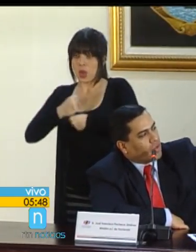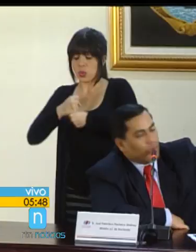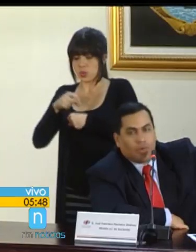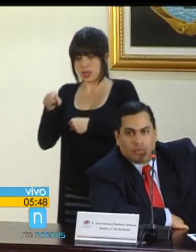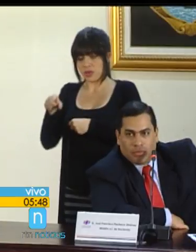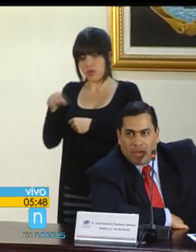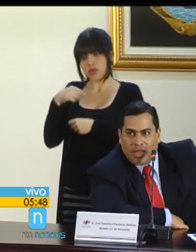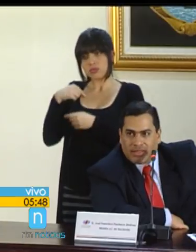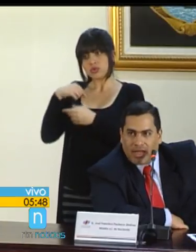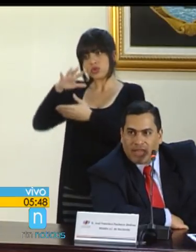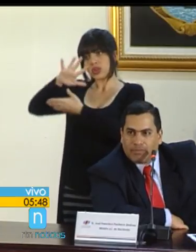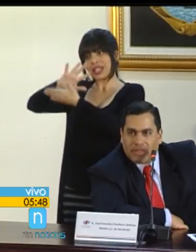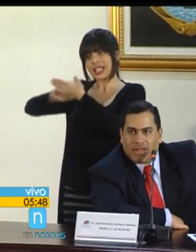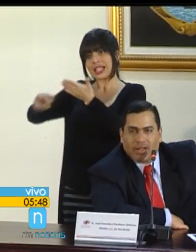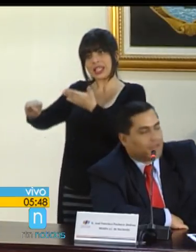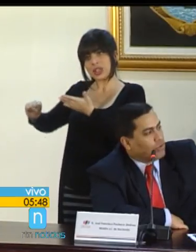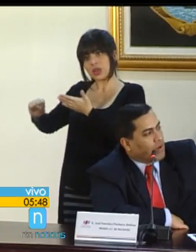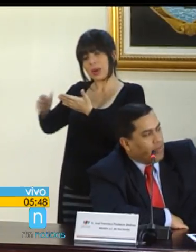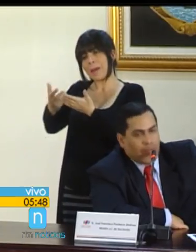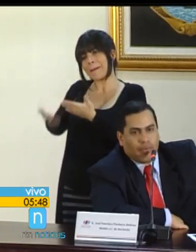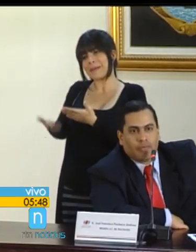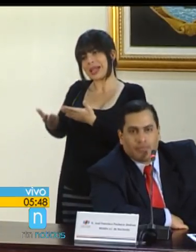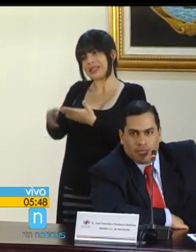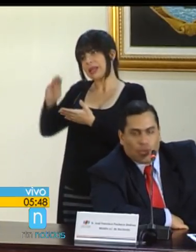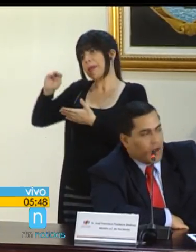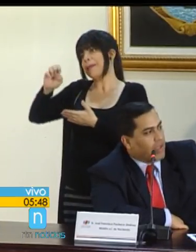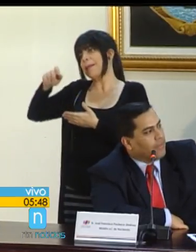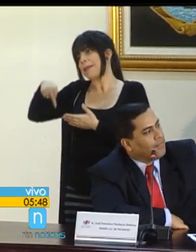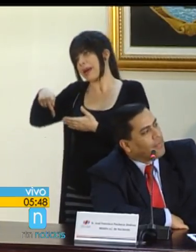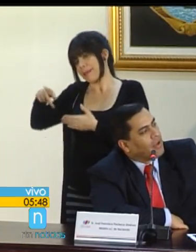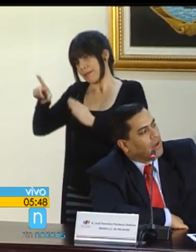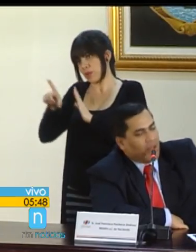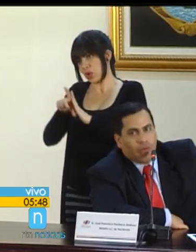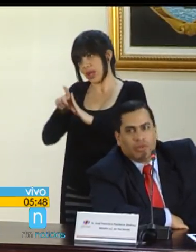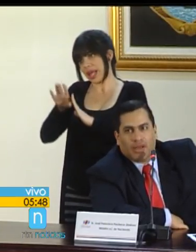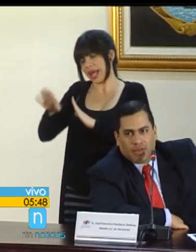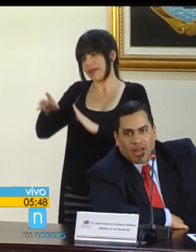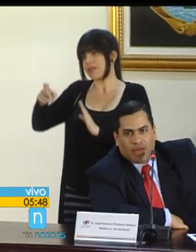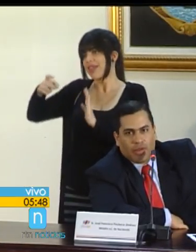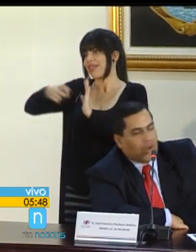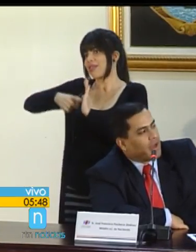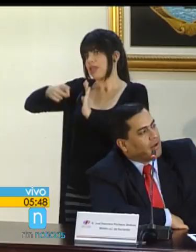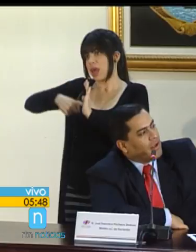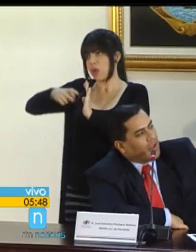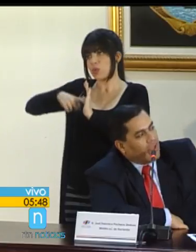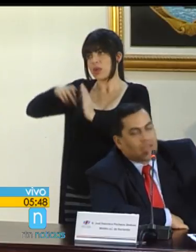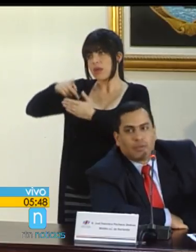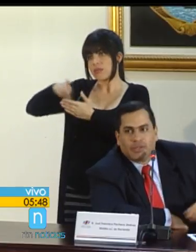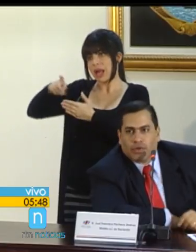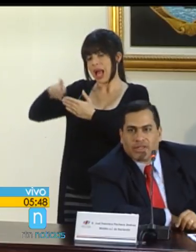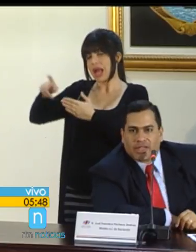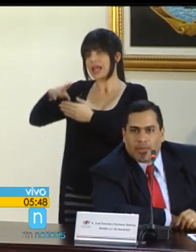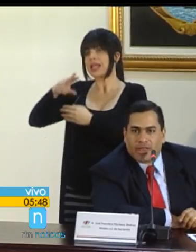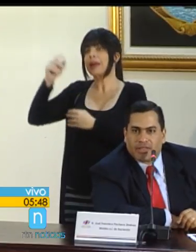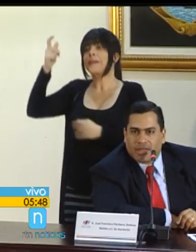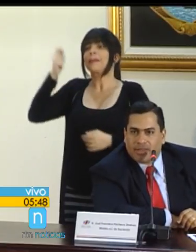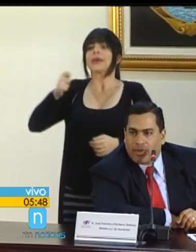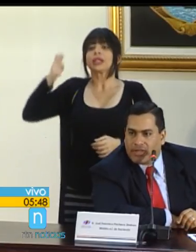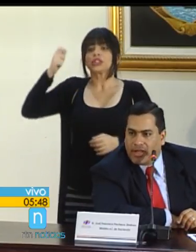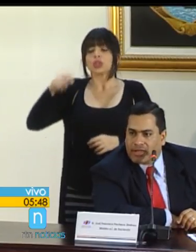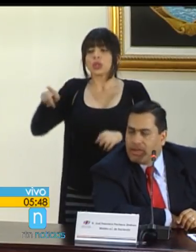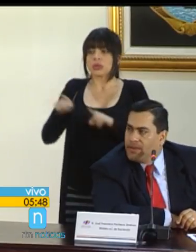le quito las cargas pesadas, que son el MEP por ley, la deuda, que la tengo que pagar, y las pensiones, que también